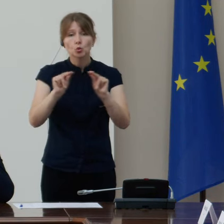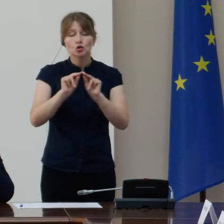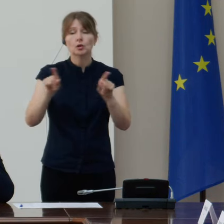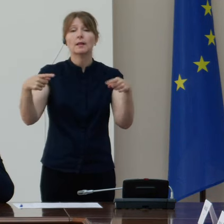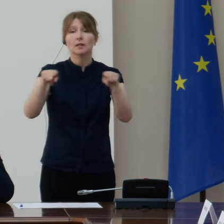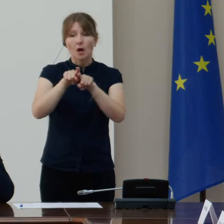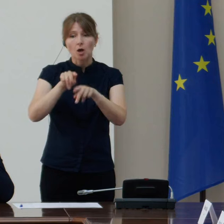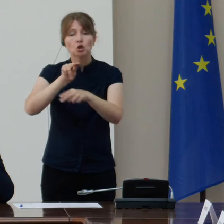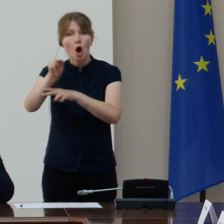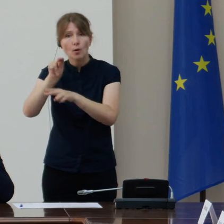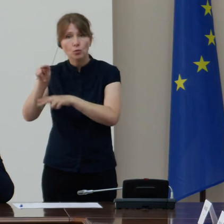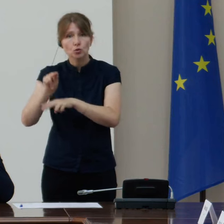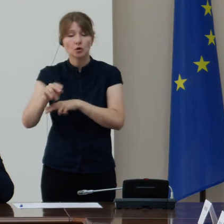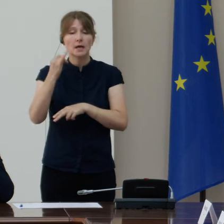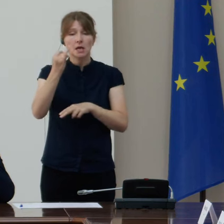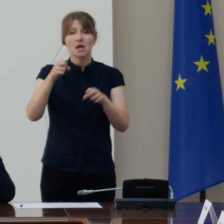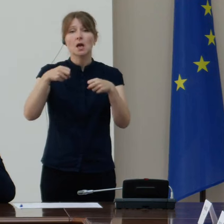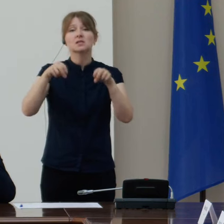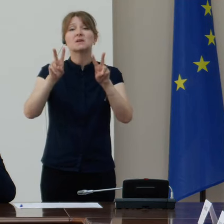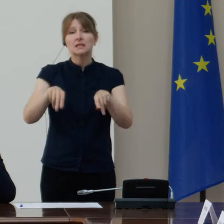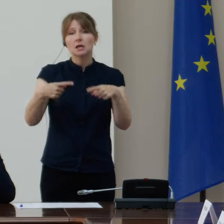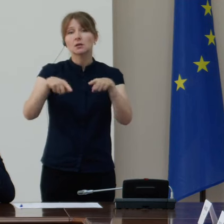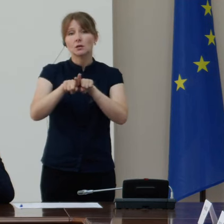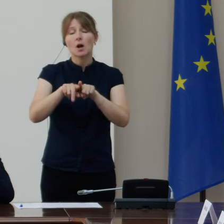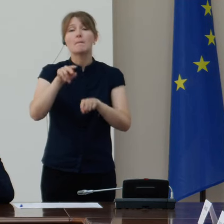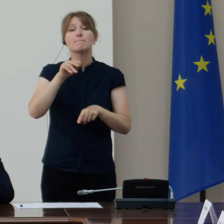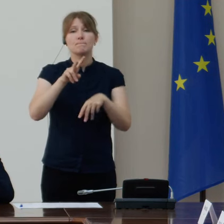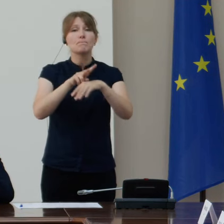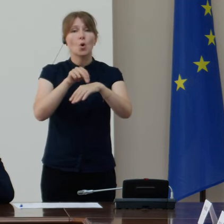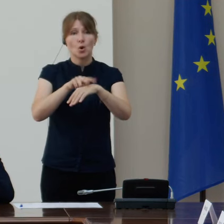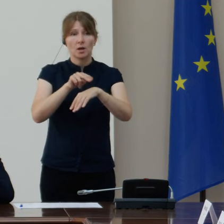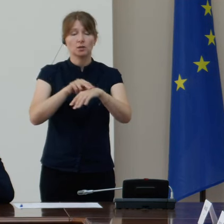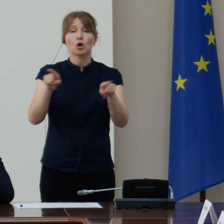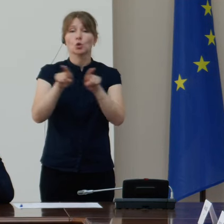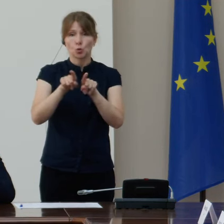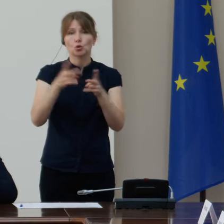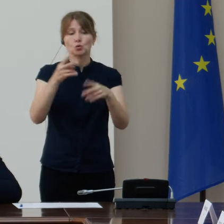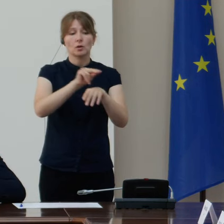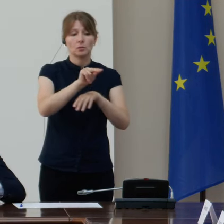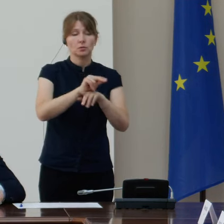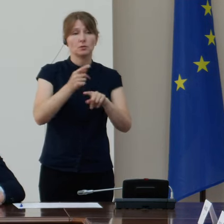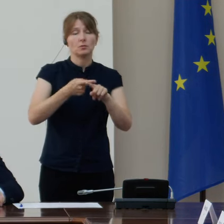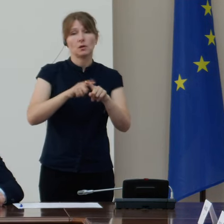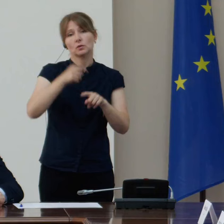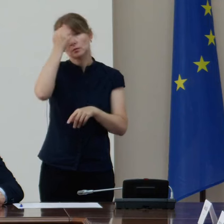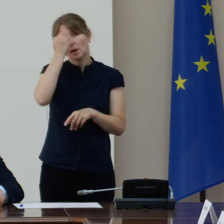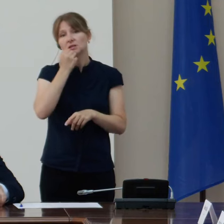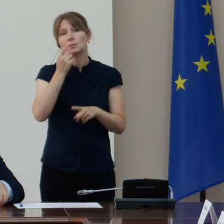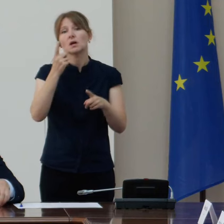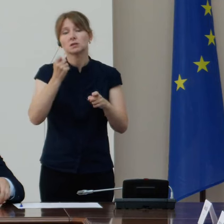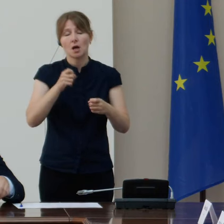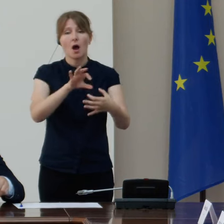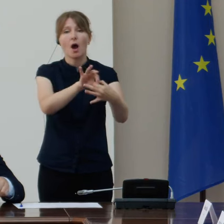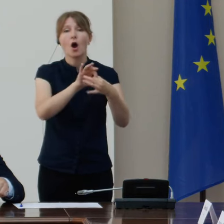alți specialiști, de exemplu poliția. Astea fiind spuse, vă mulțumesc mult pentru cooperare, pentru